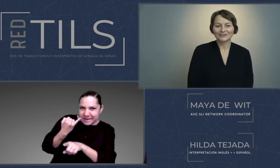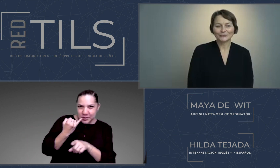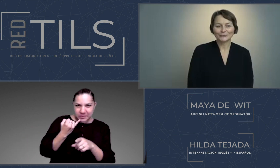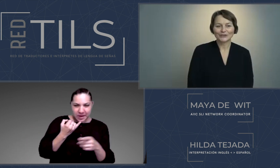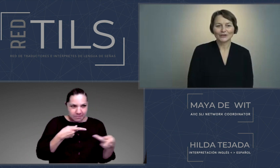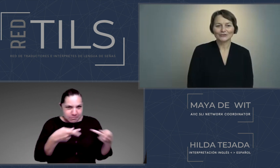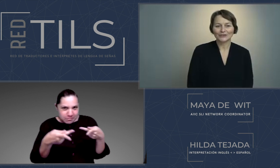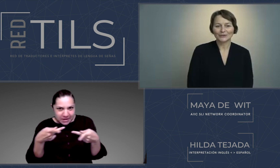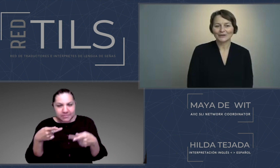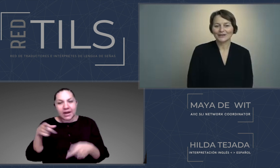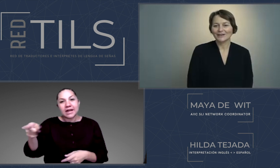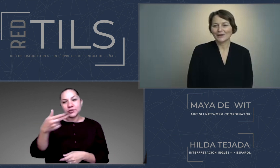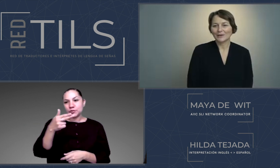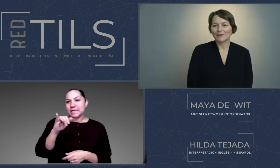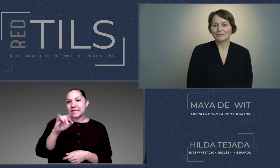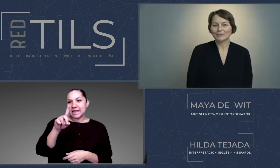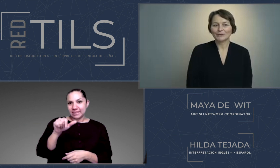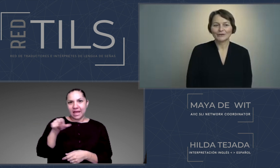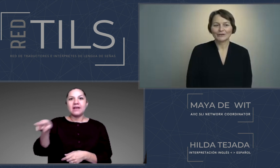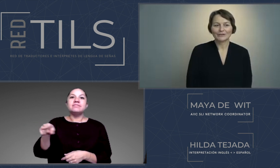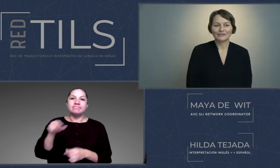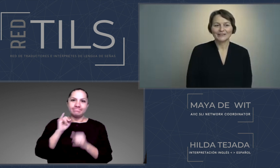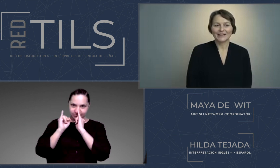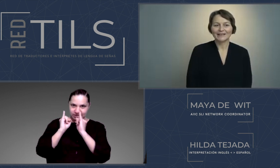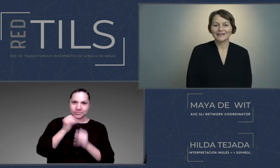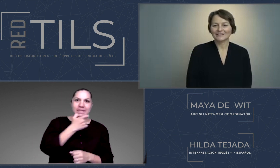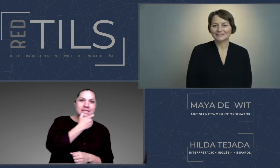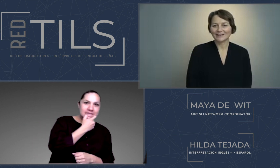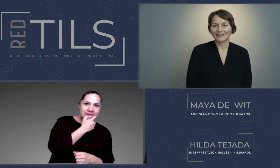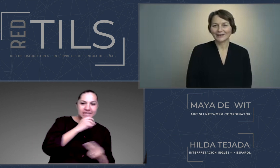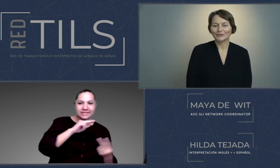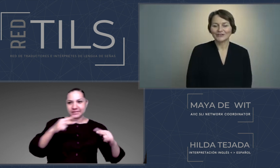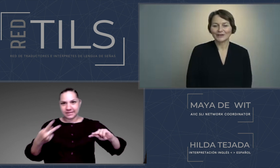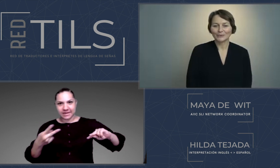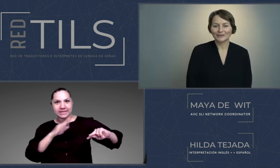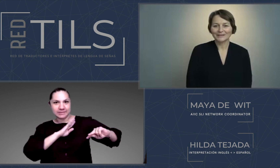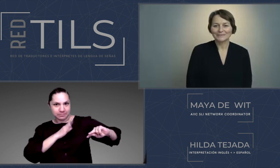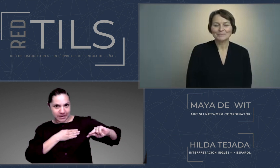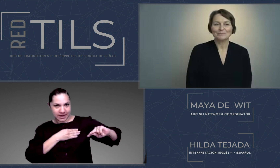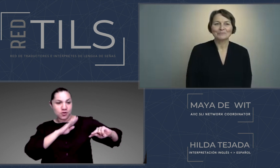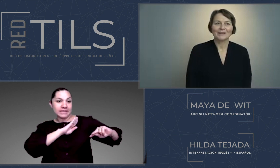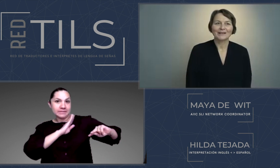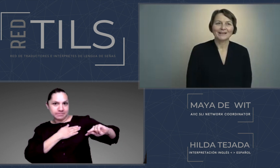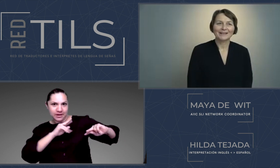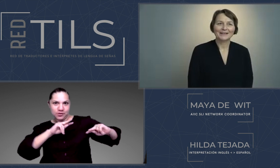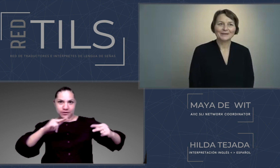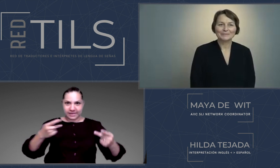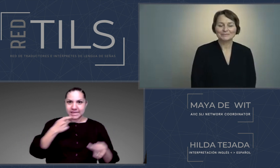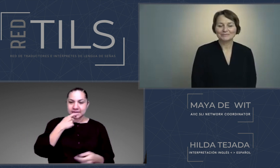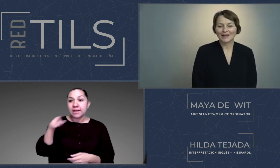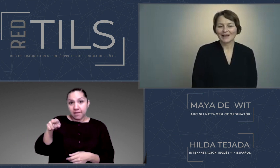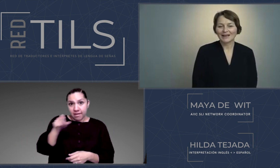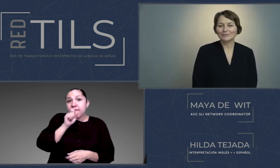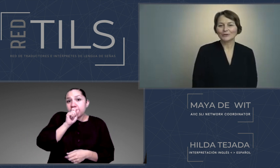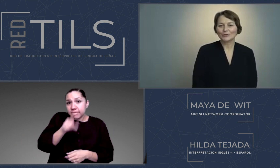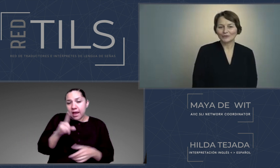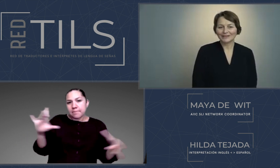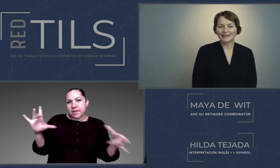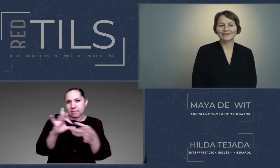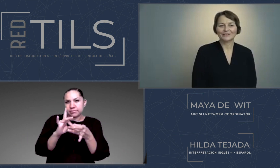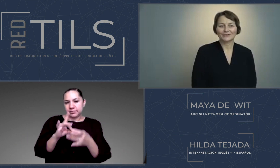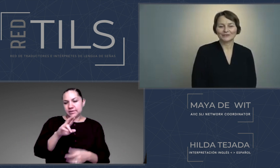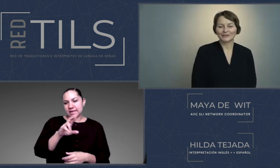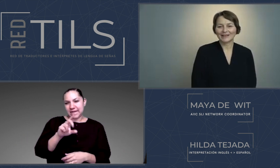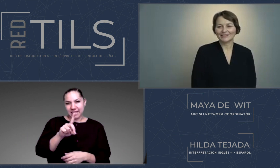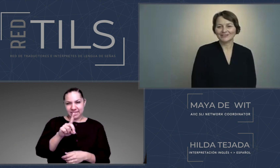interpretando entre el inglés y el español member of y que the también es miembro AIC. de la red de intérpretes de lengua de I'm the señas de la